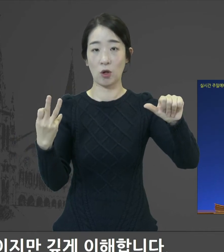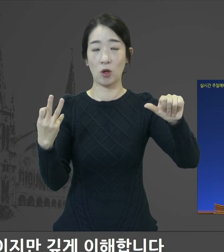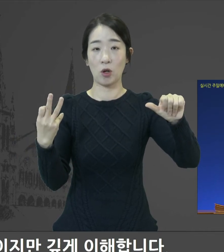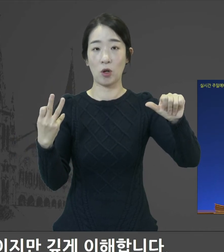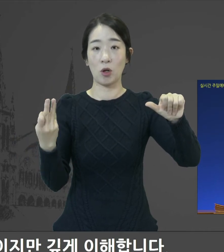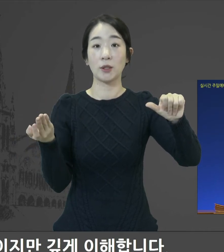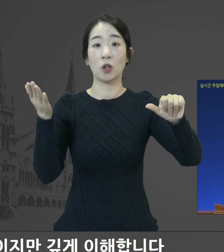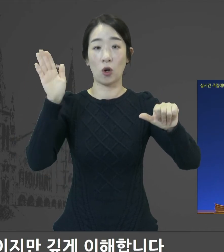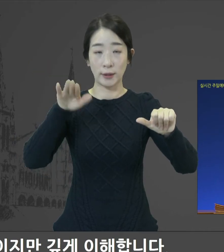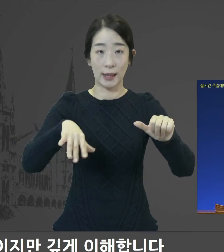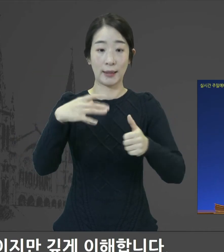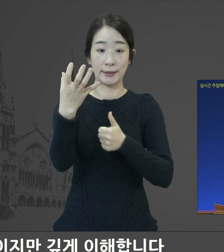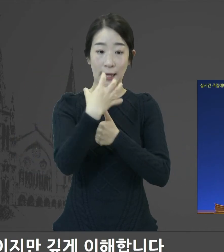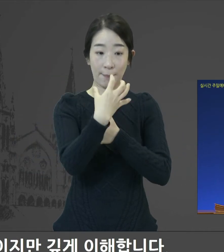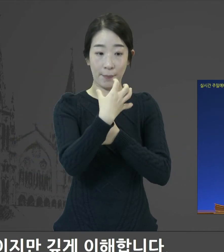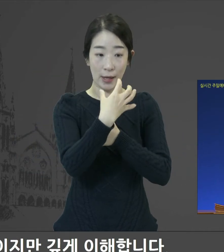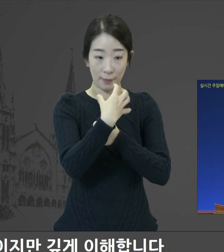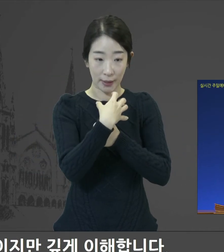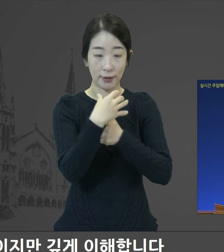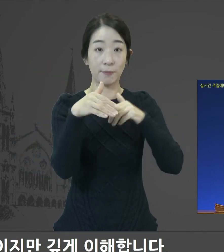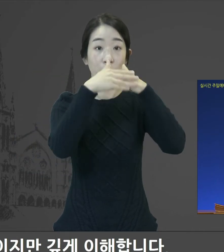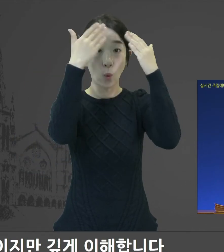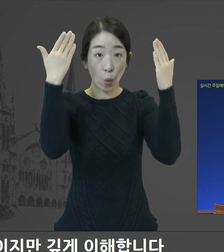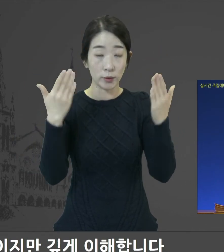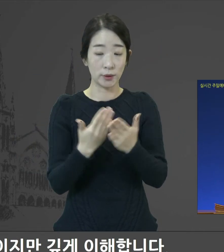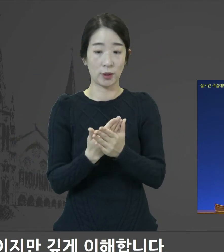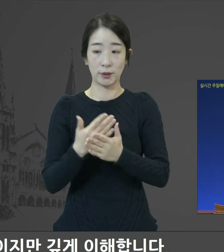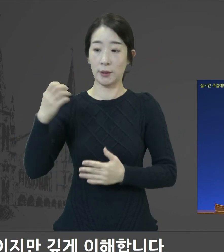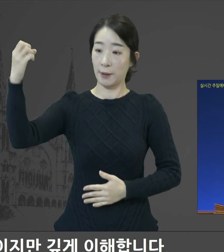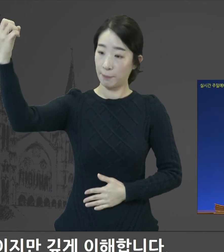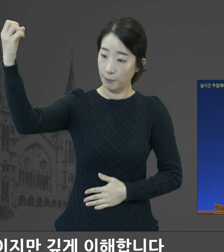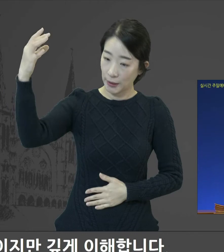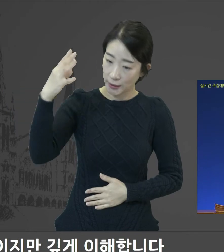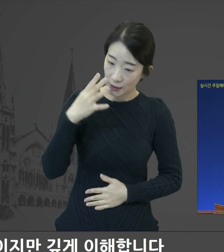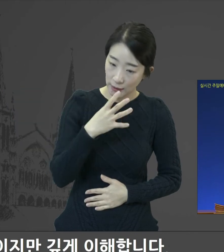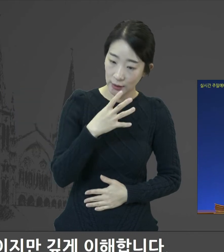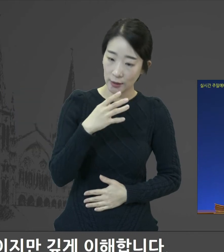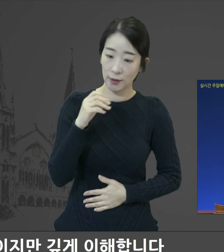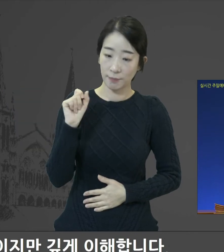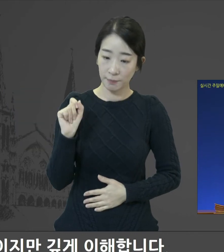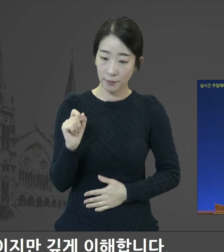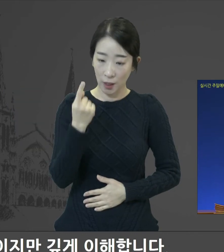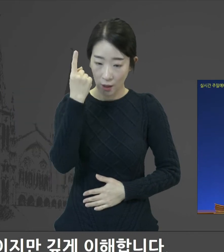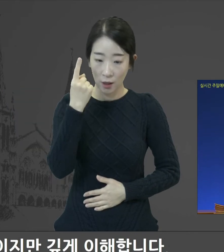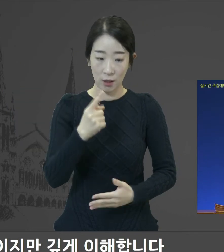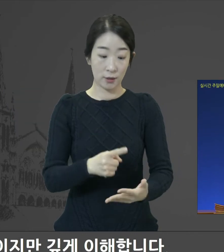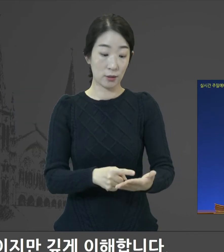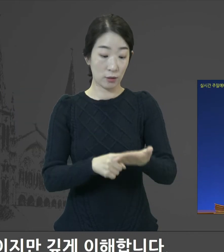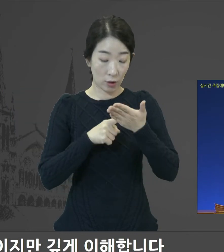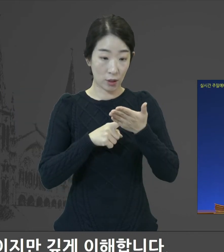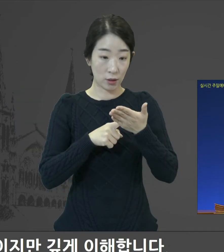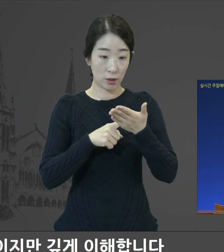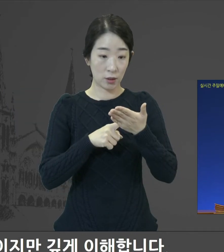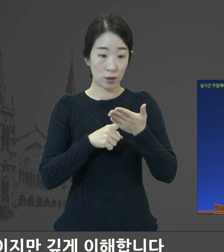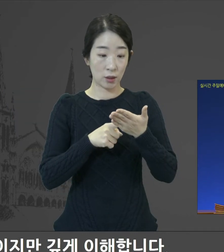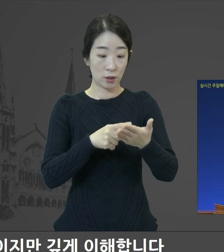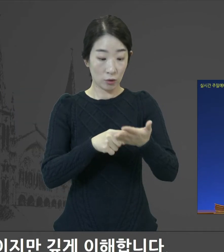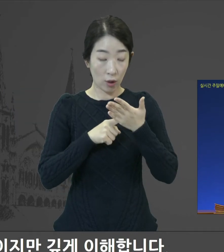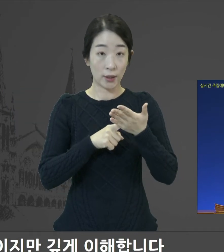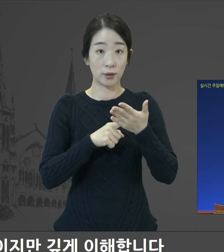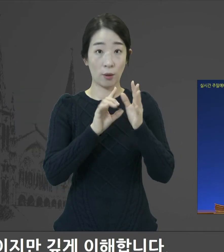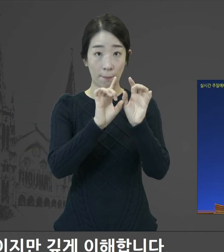그러나 책망을 받는 모든 것은 빛으로 말미암아 드러나나니 드러나는